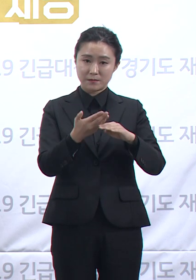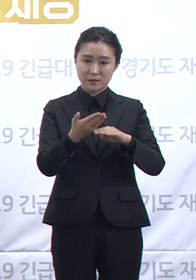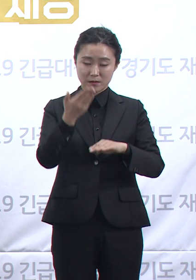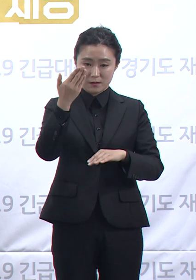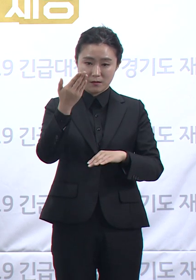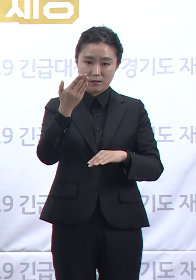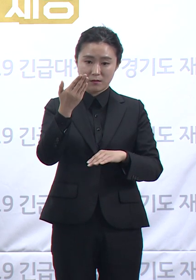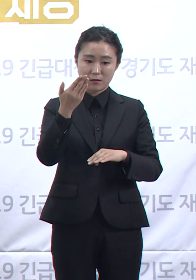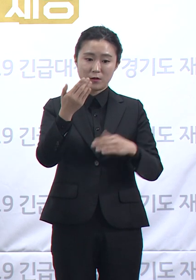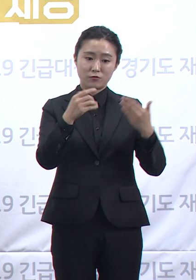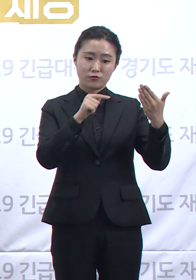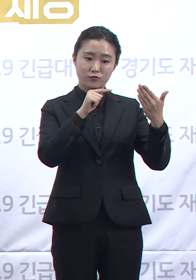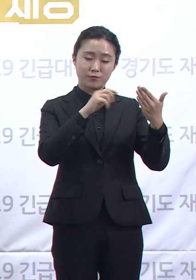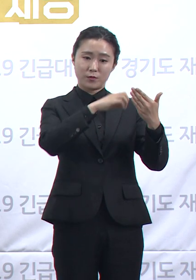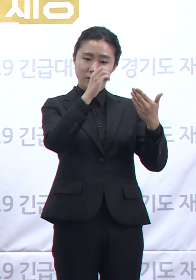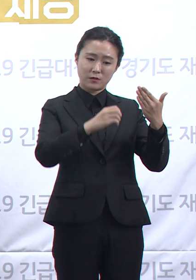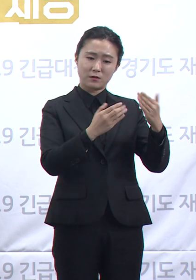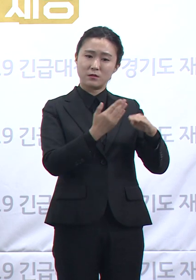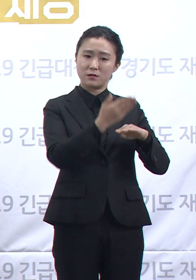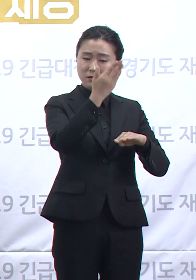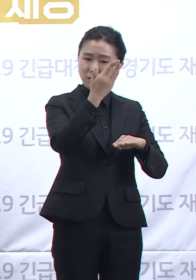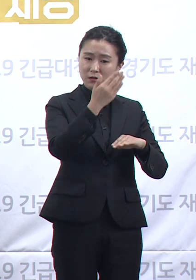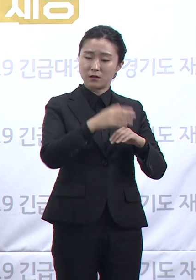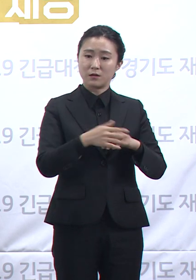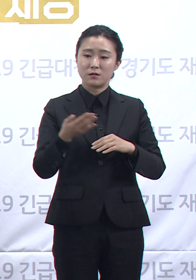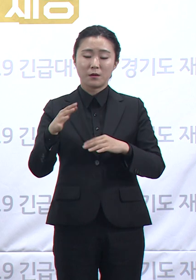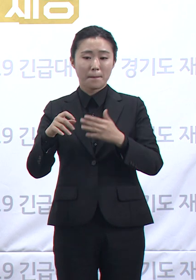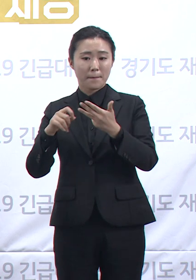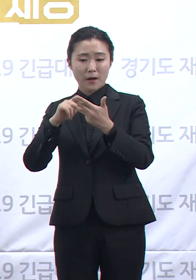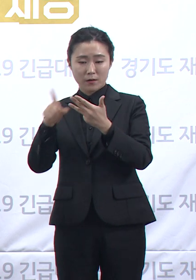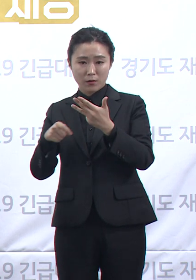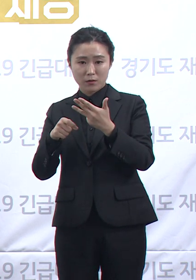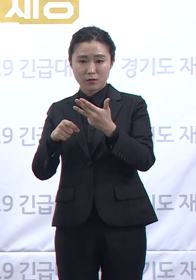9.49%였는데 반해 8월 확진자 중 70세 이상 비율이